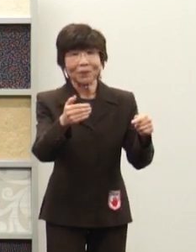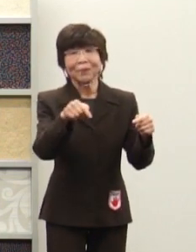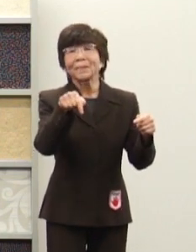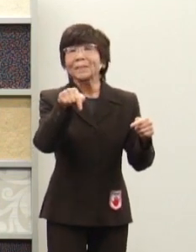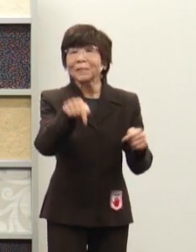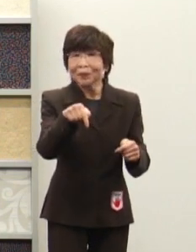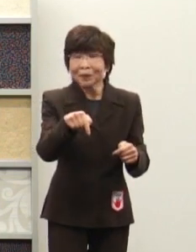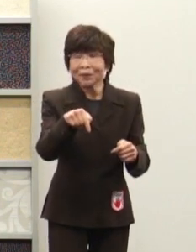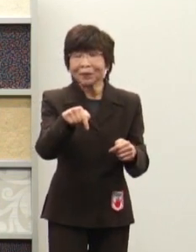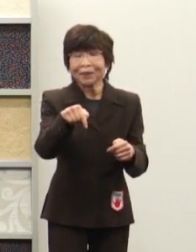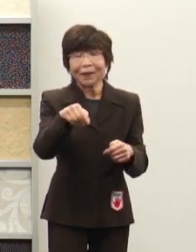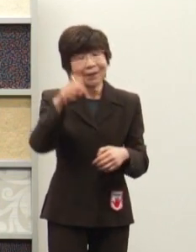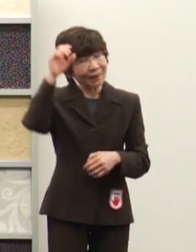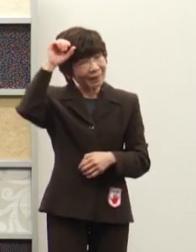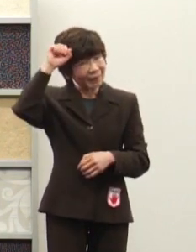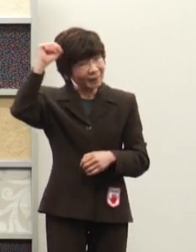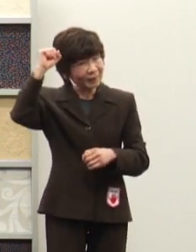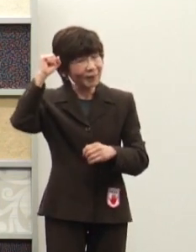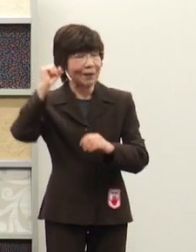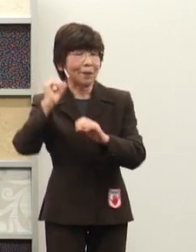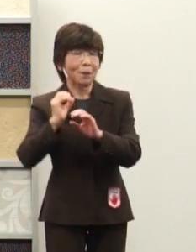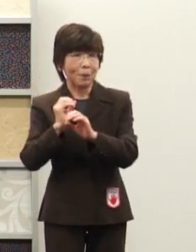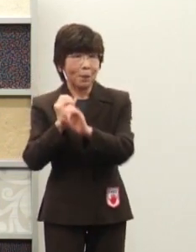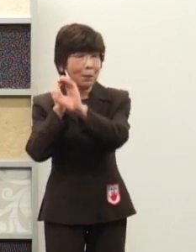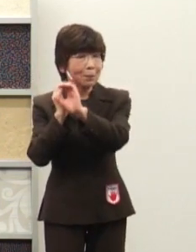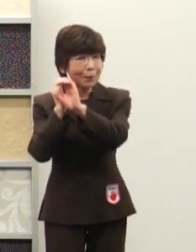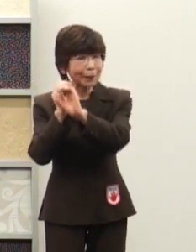ても、別の手段を考えてですね、